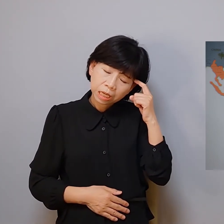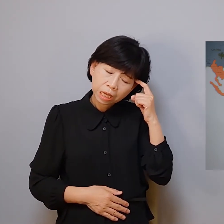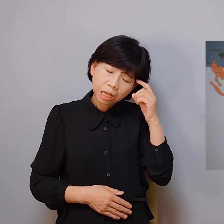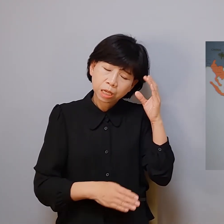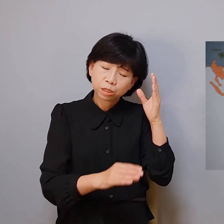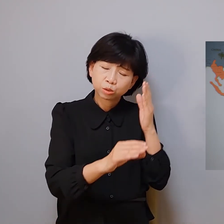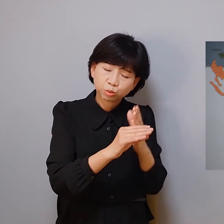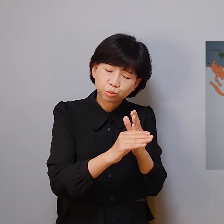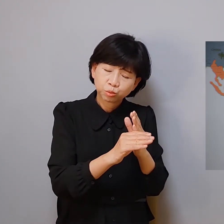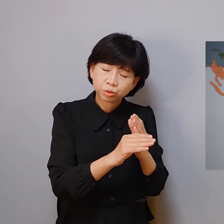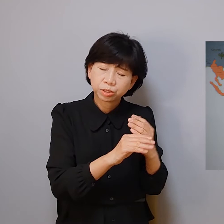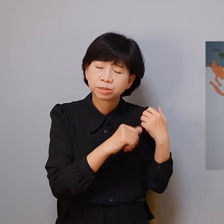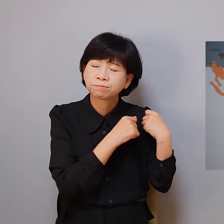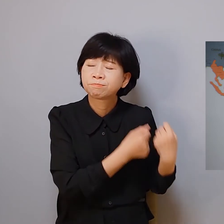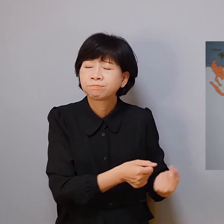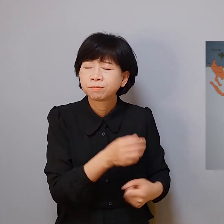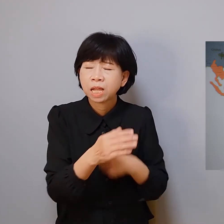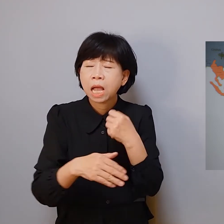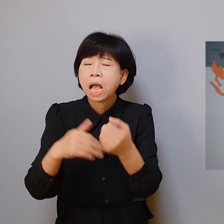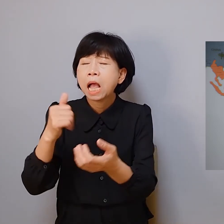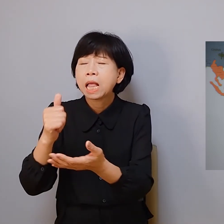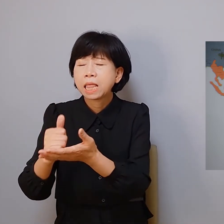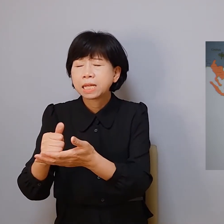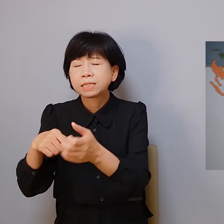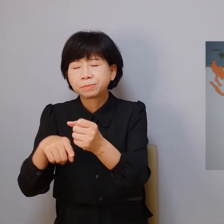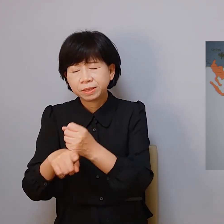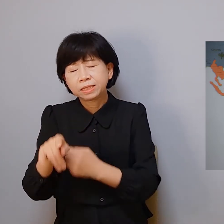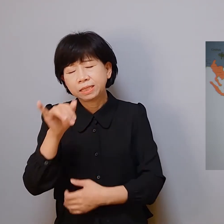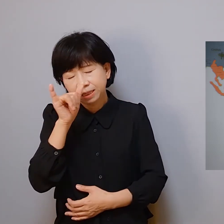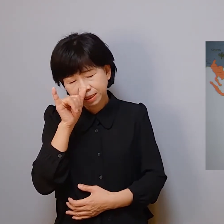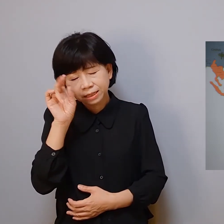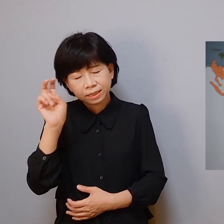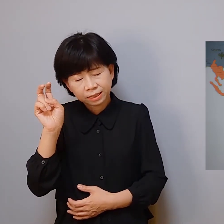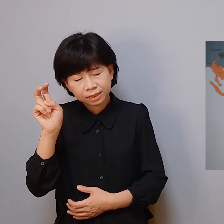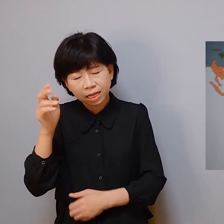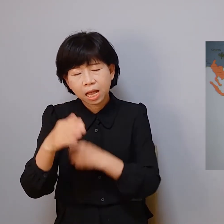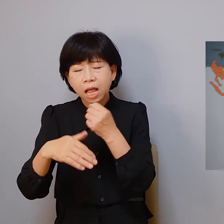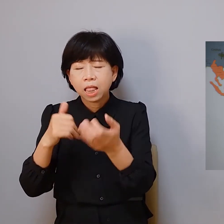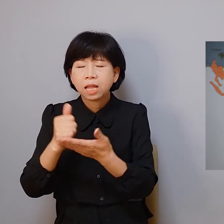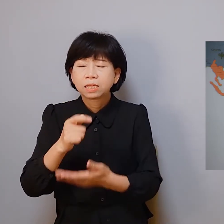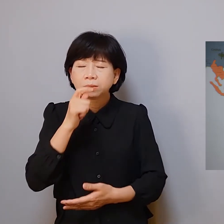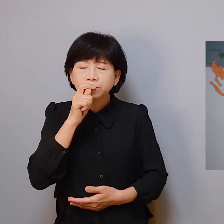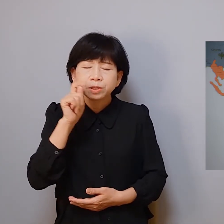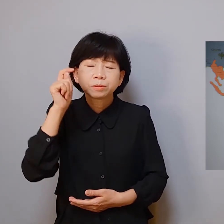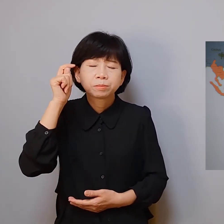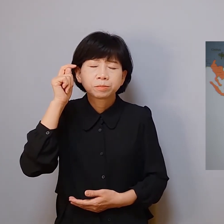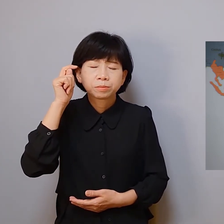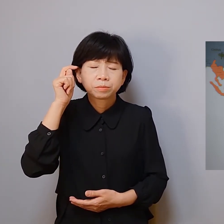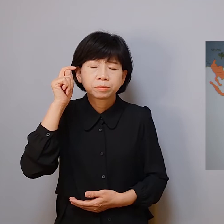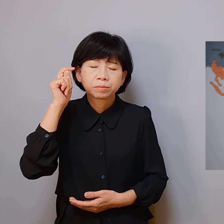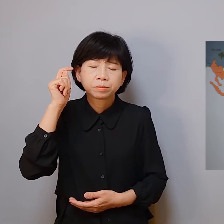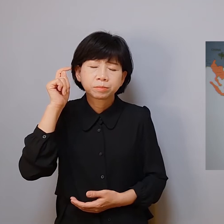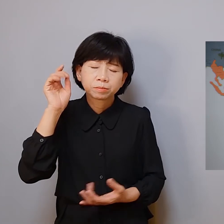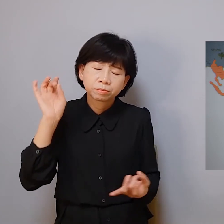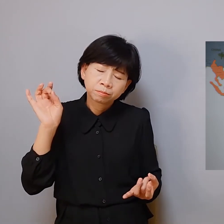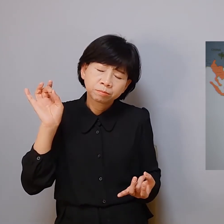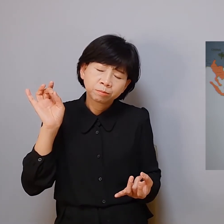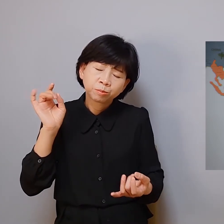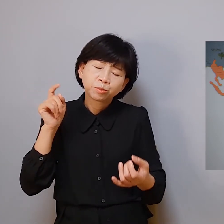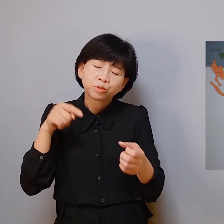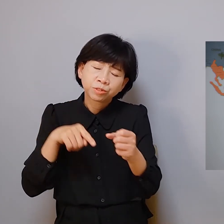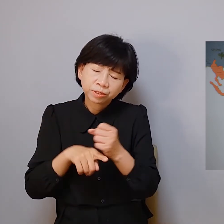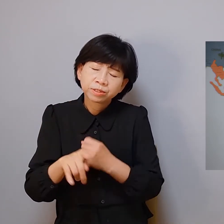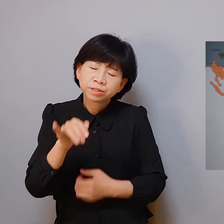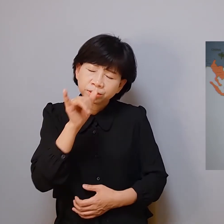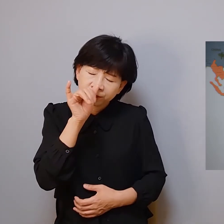중심을 내려놓고 하나님의 이유가 있을 거야, 하나님이 침묵하시는 이유가 있을 거야 깨달아